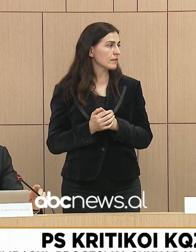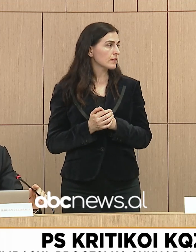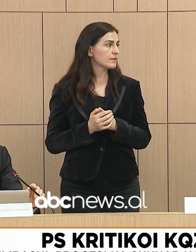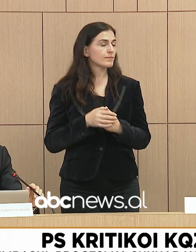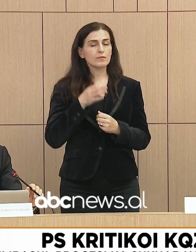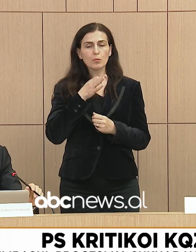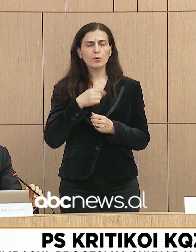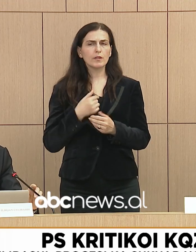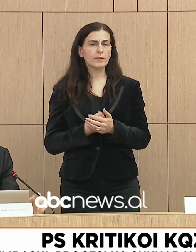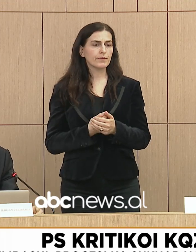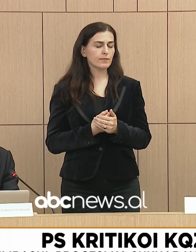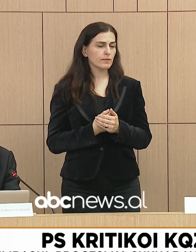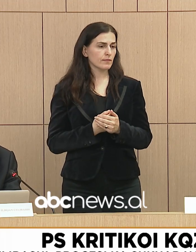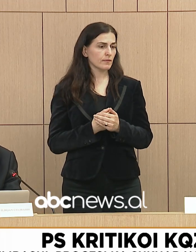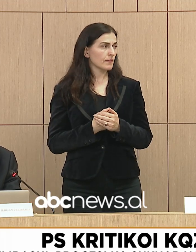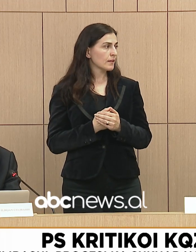Po.